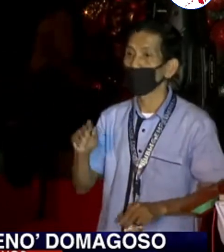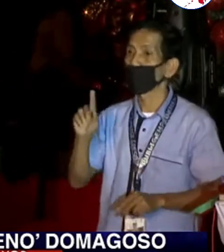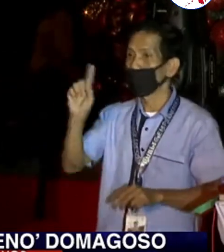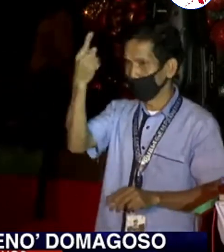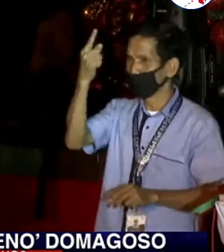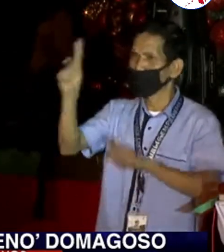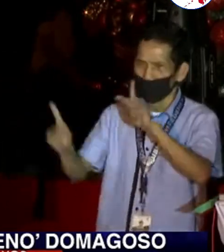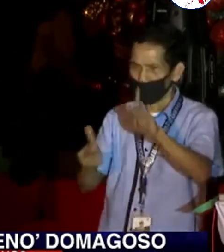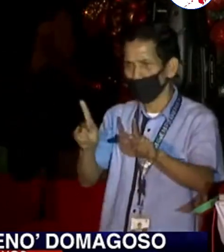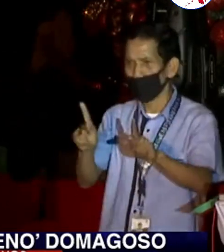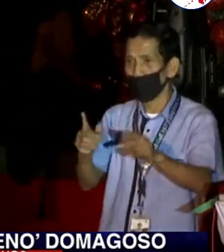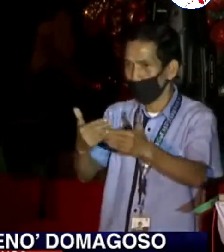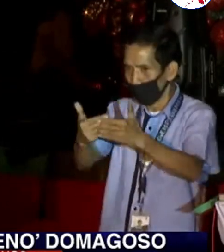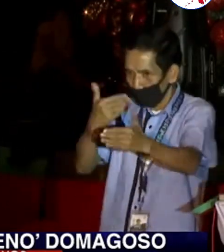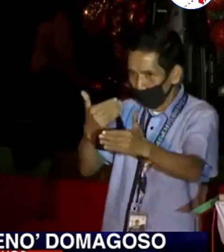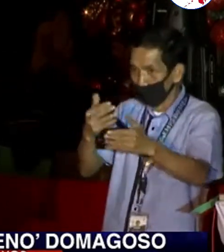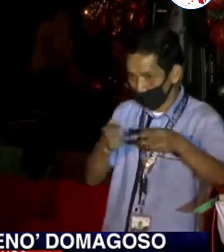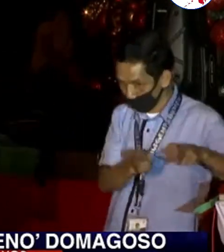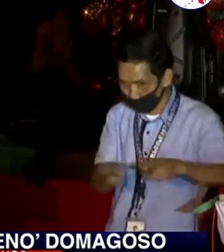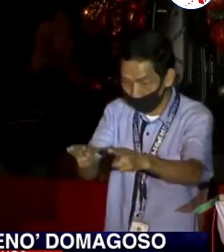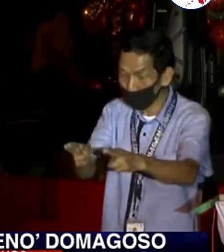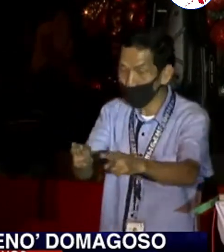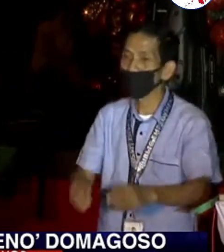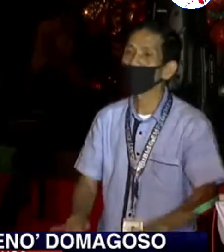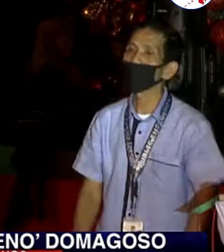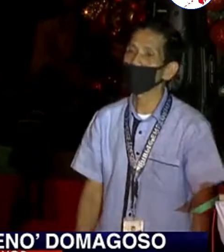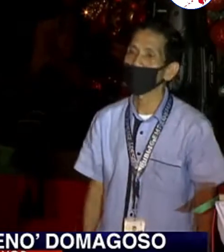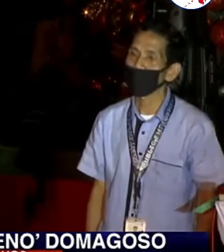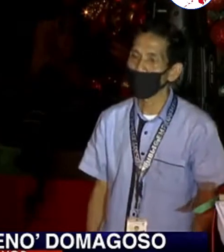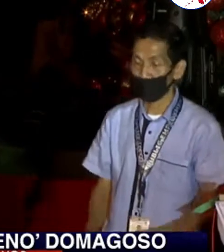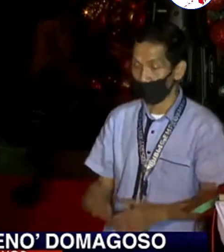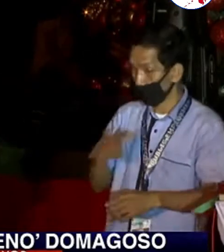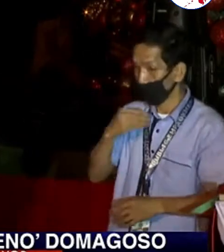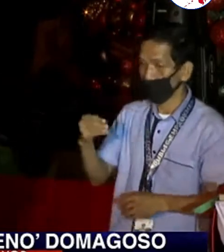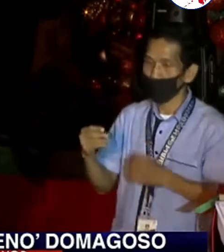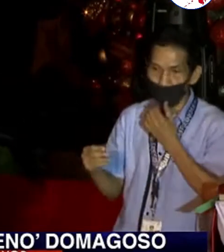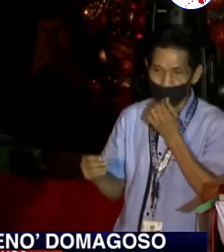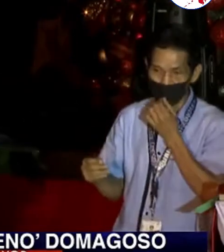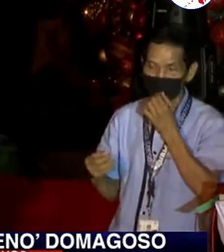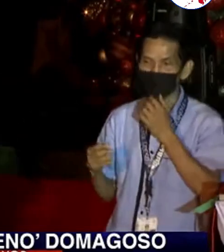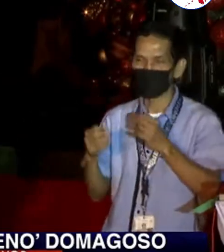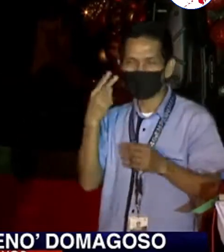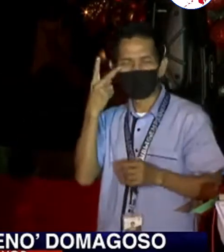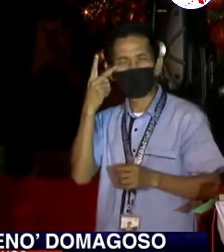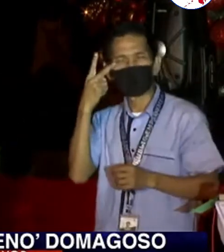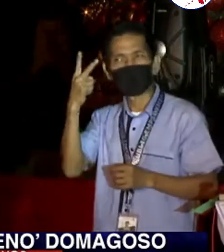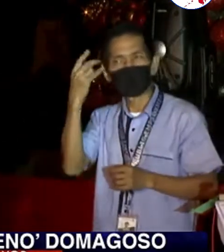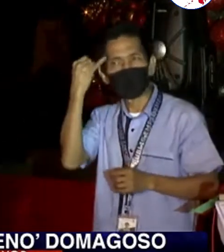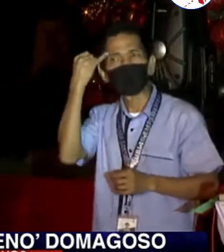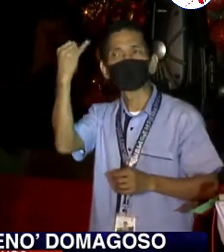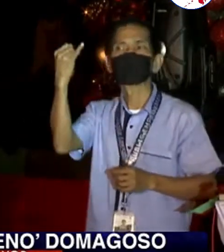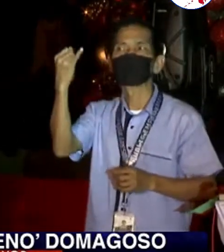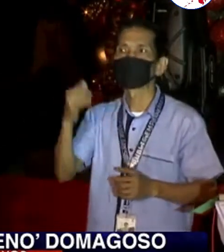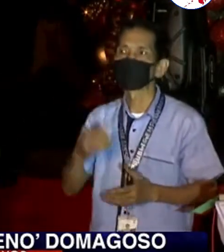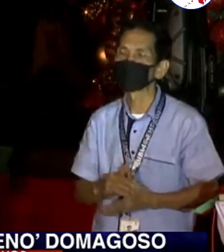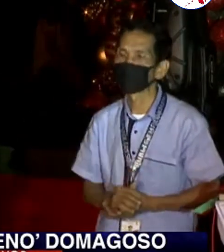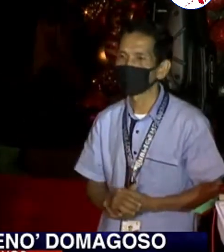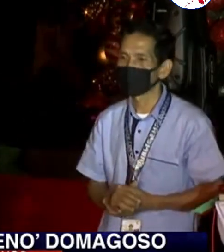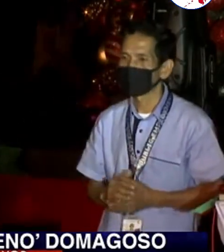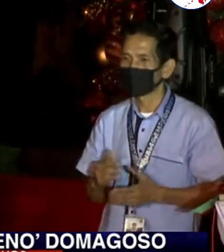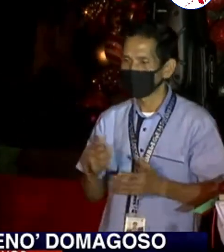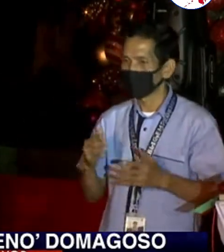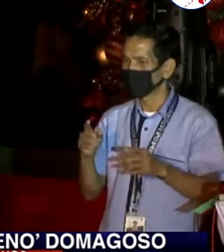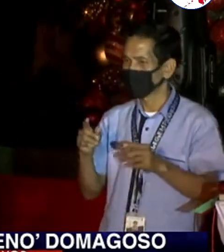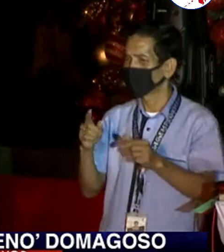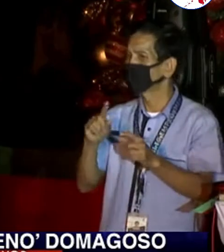muna bago kalsada. At yung pananaw na yan ay